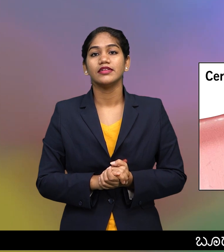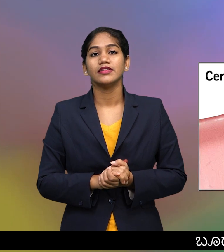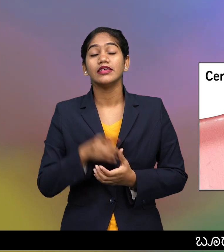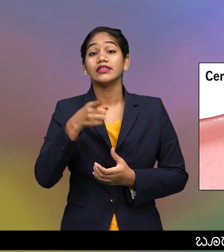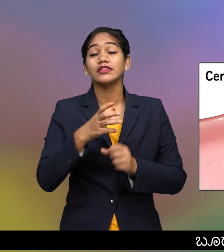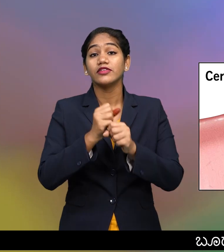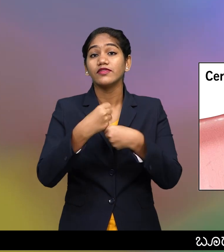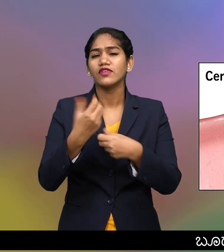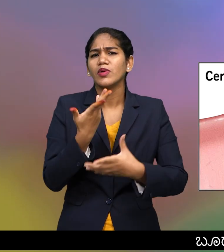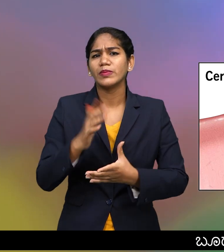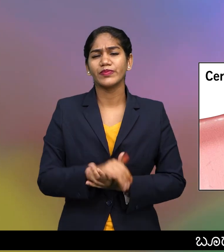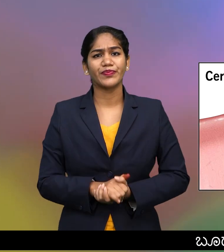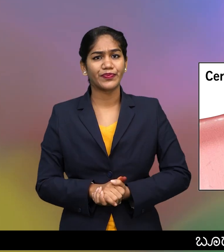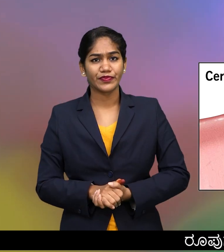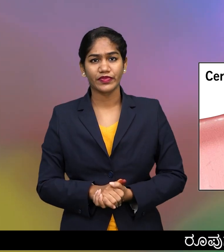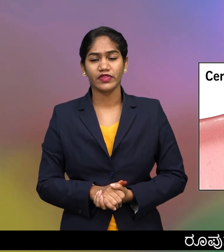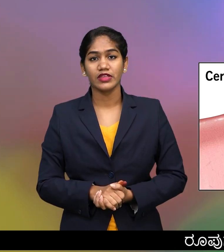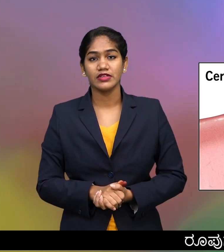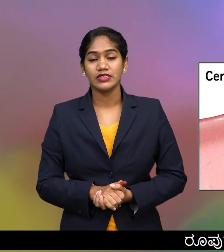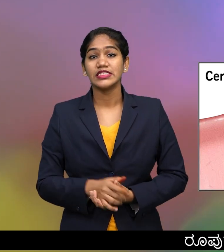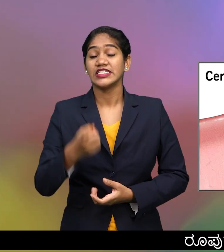ಬೂದು ದ್ರವ್ಯದಿಂದ ರೂಪುಗೊಂಡಿದೆ ಮತ್ತು